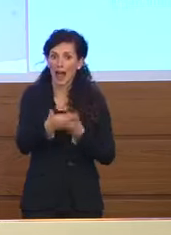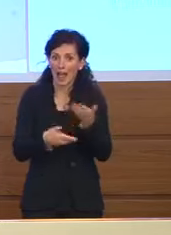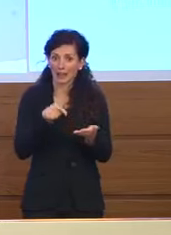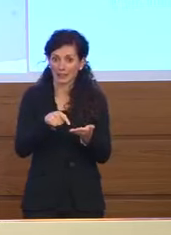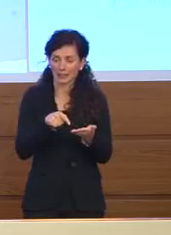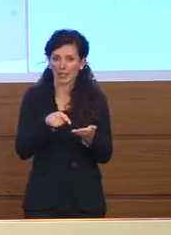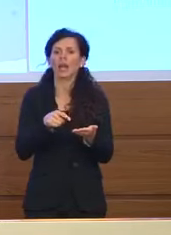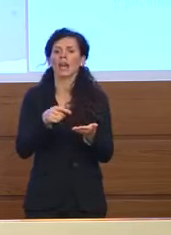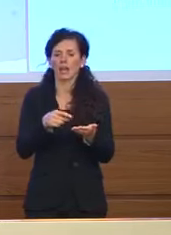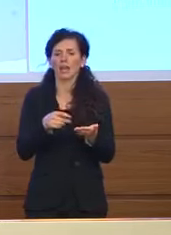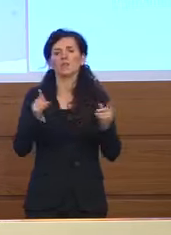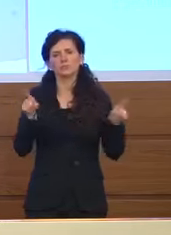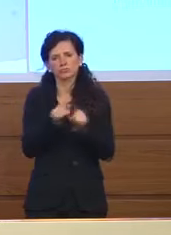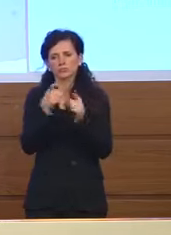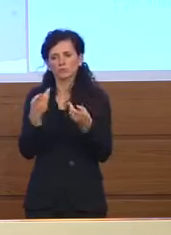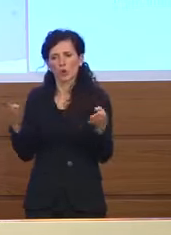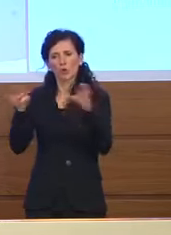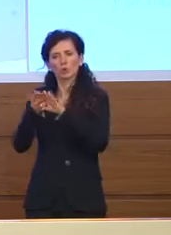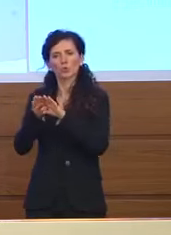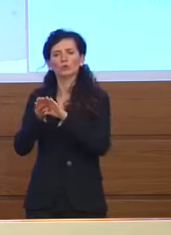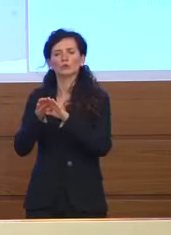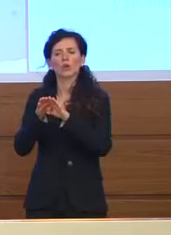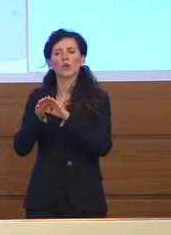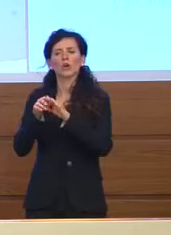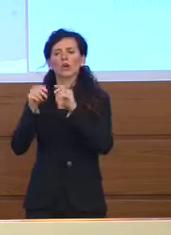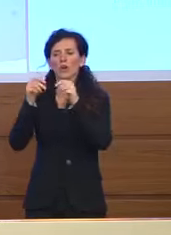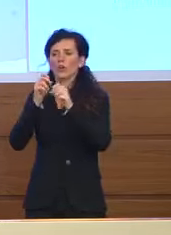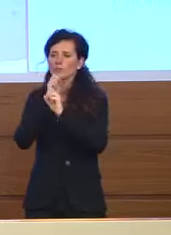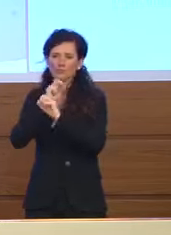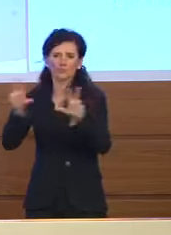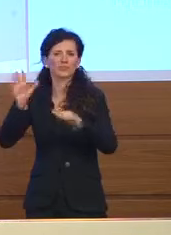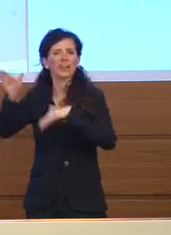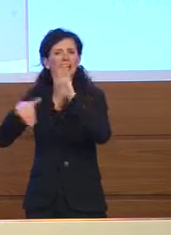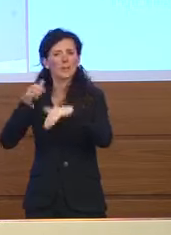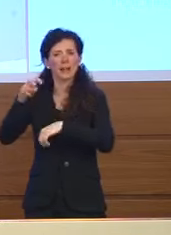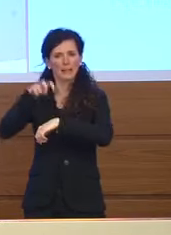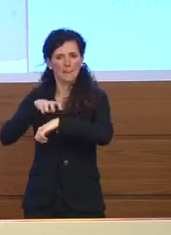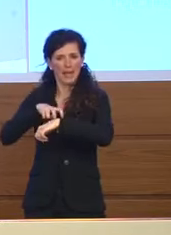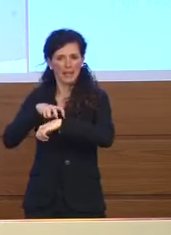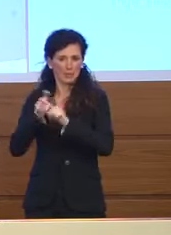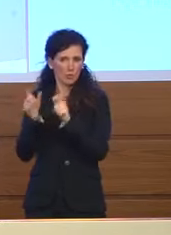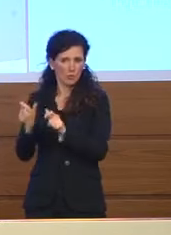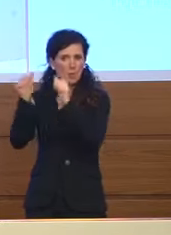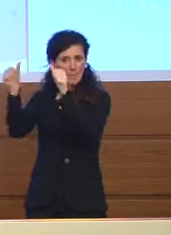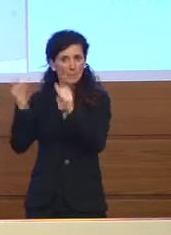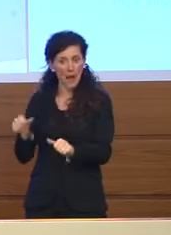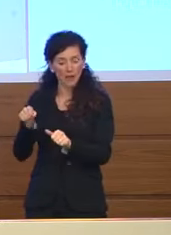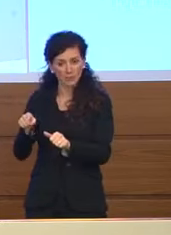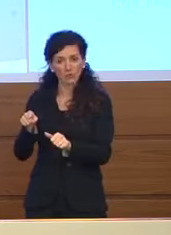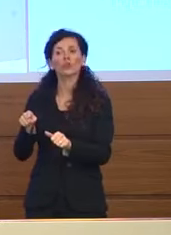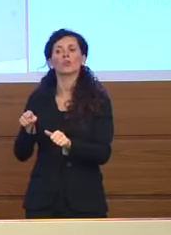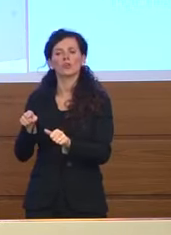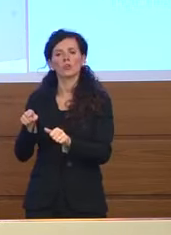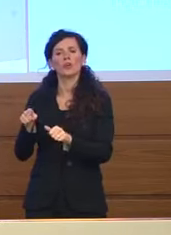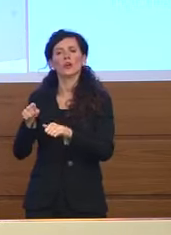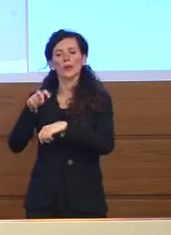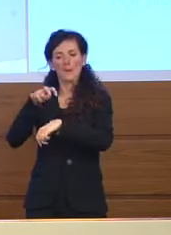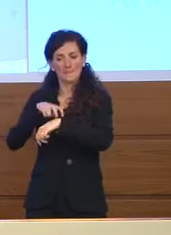anche la call per il personale medico abbiamo ricevuto nel rispetto a questa cosa aggiuntiva